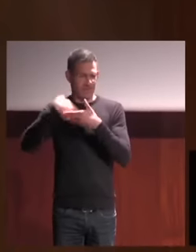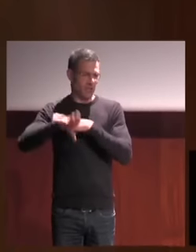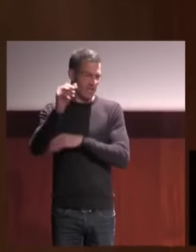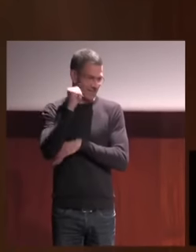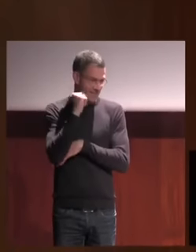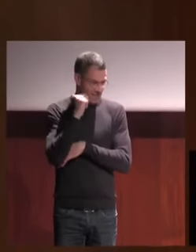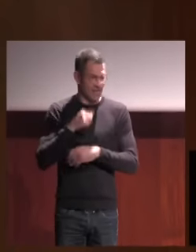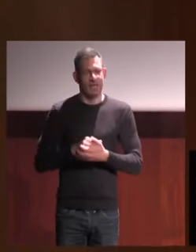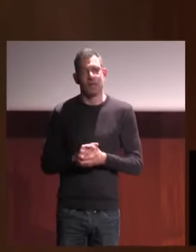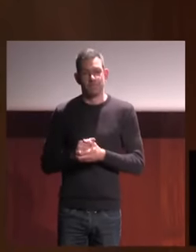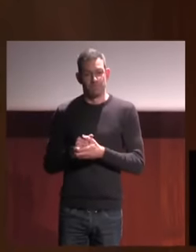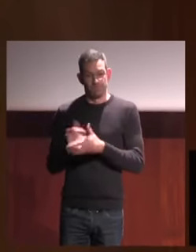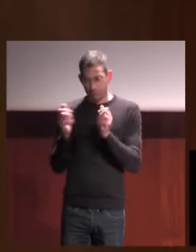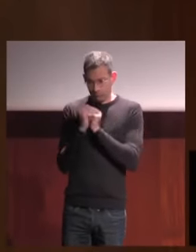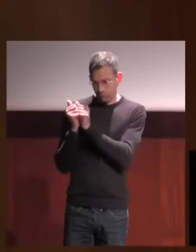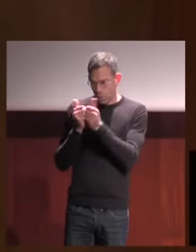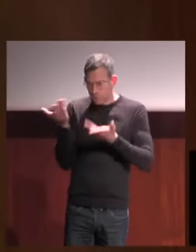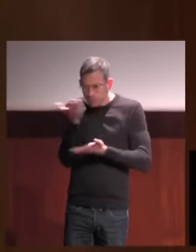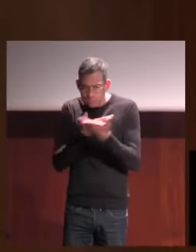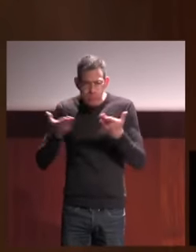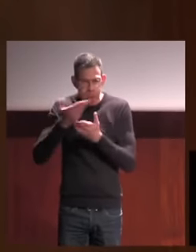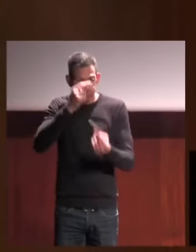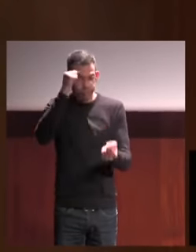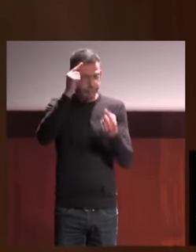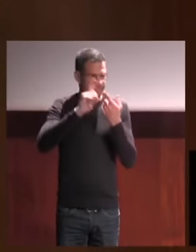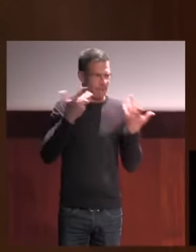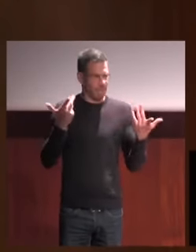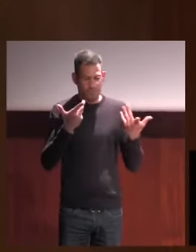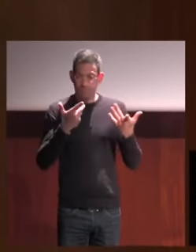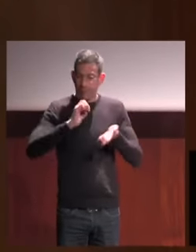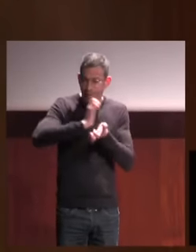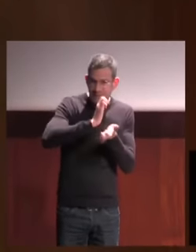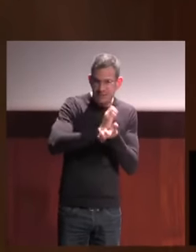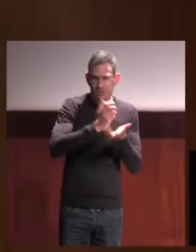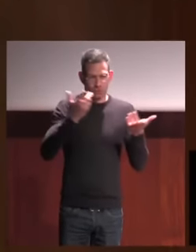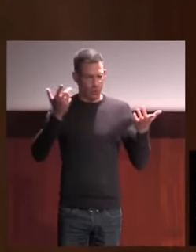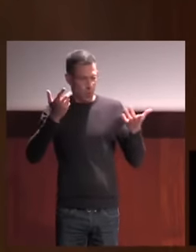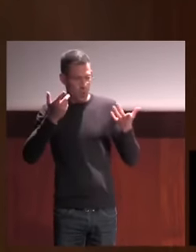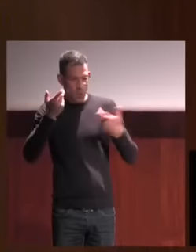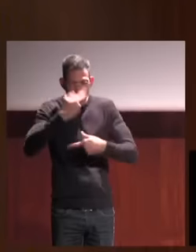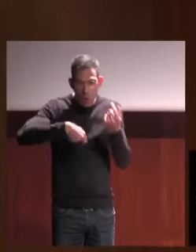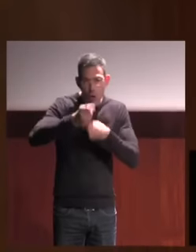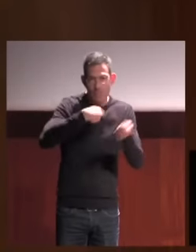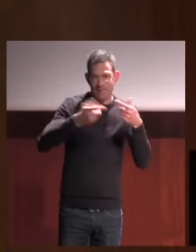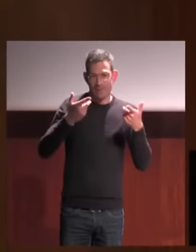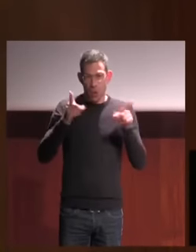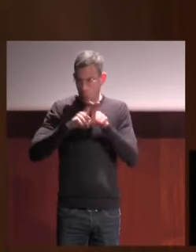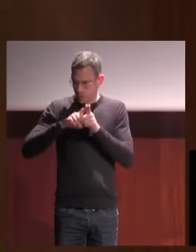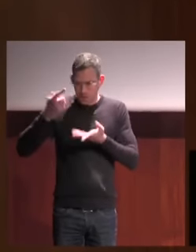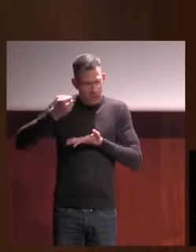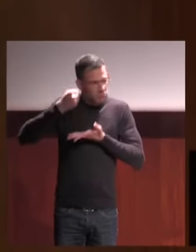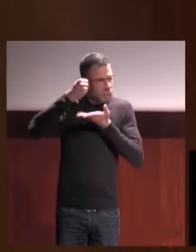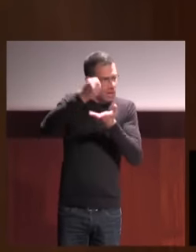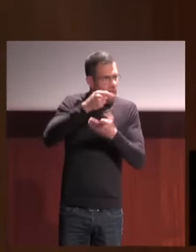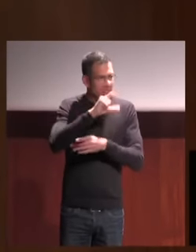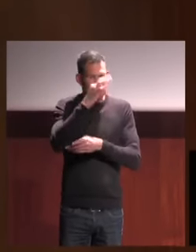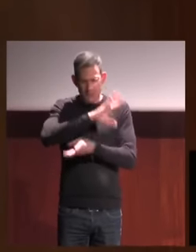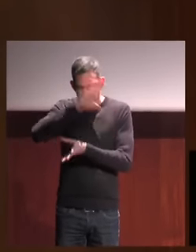qui discuteront des enjeux éditoriaux, commerciaux et patrimoniaux de l'inscription de la LSF dans le